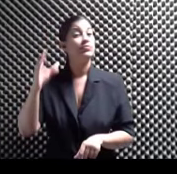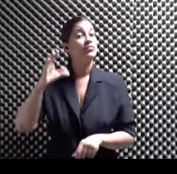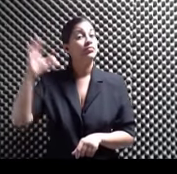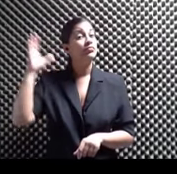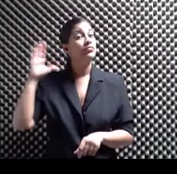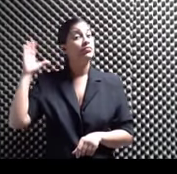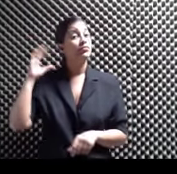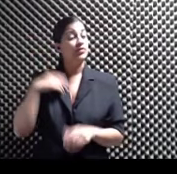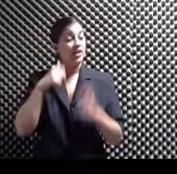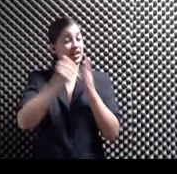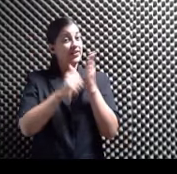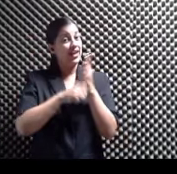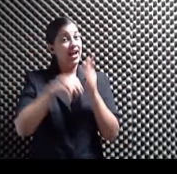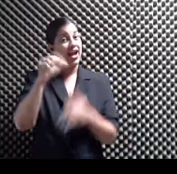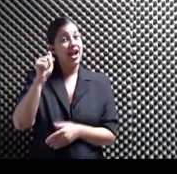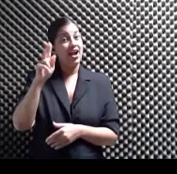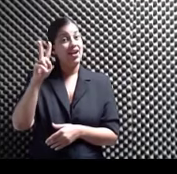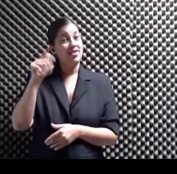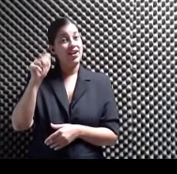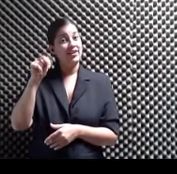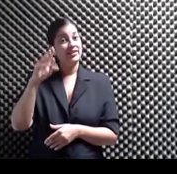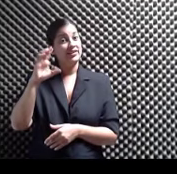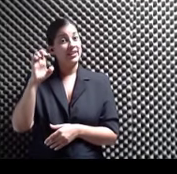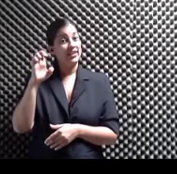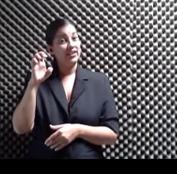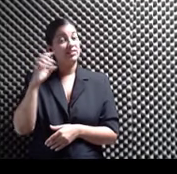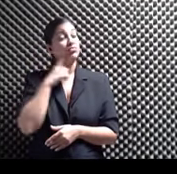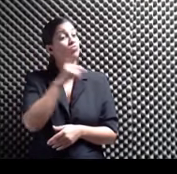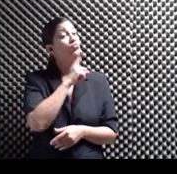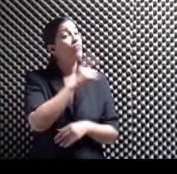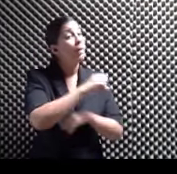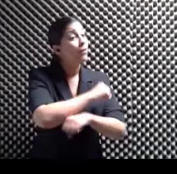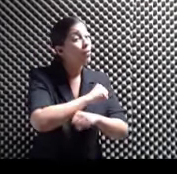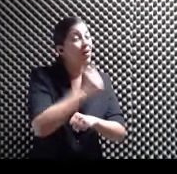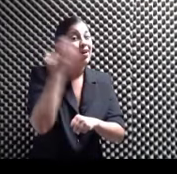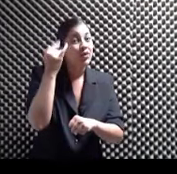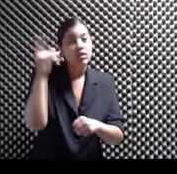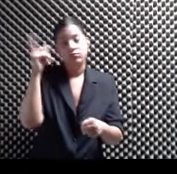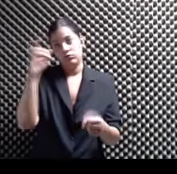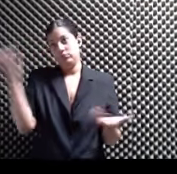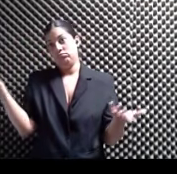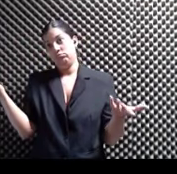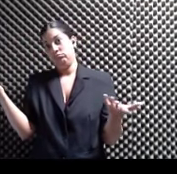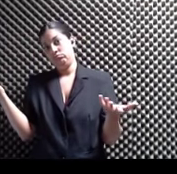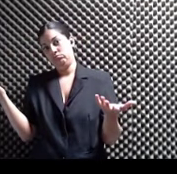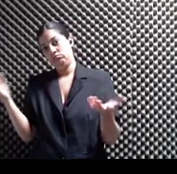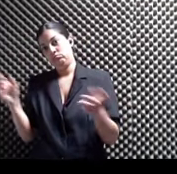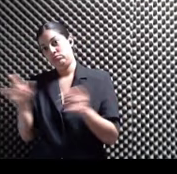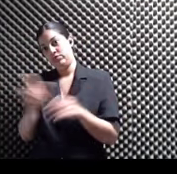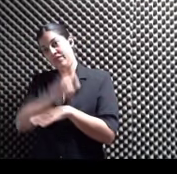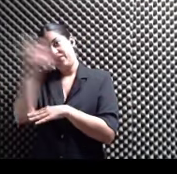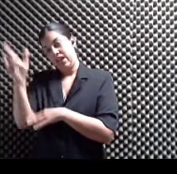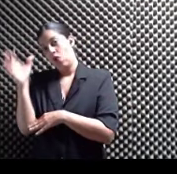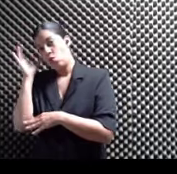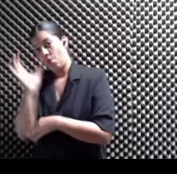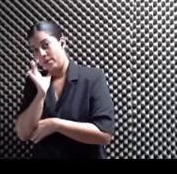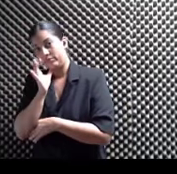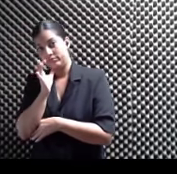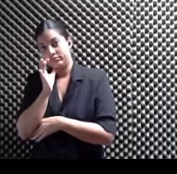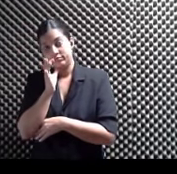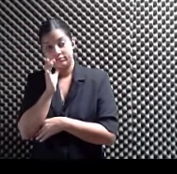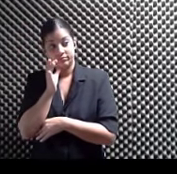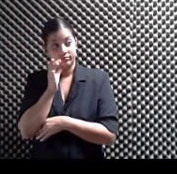de Avance que le pusieron una bomba a raíz del viaje a Cuba, porque en los 70 esto sucedía aquí. A cada rato, al